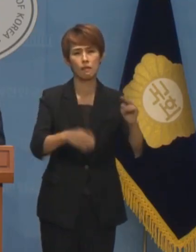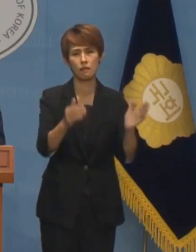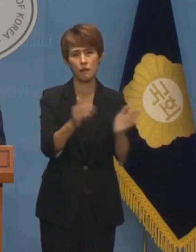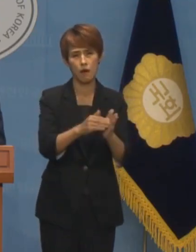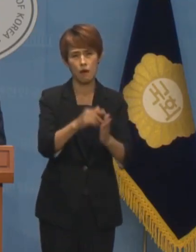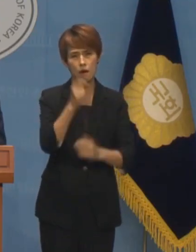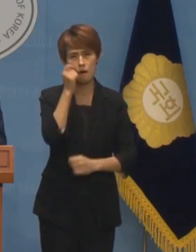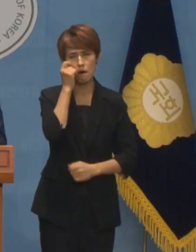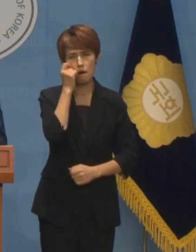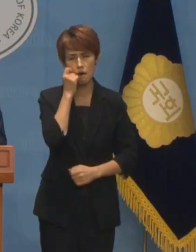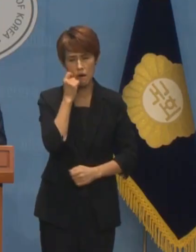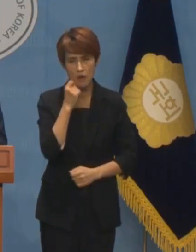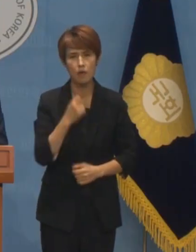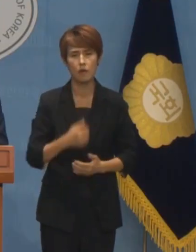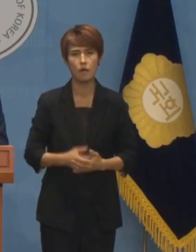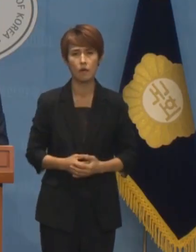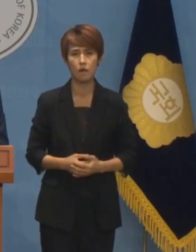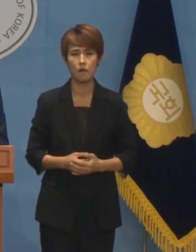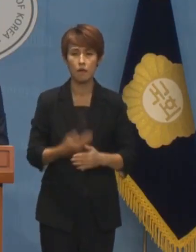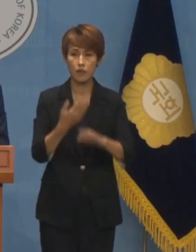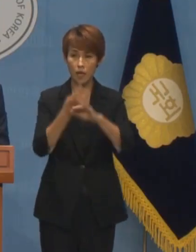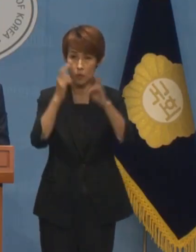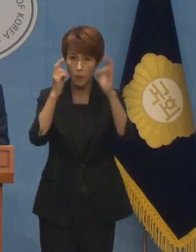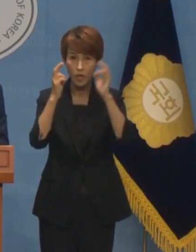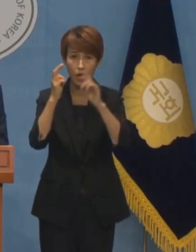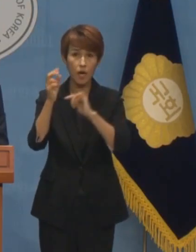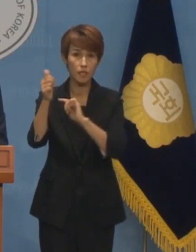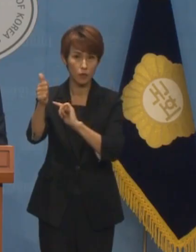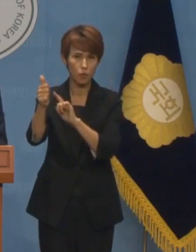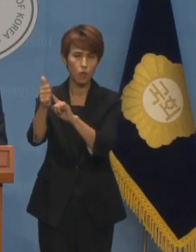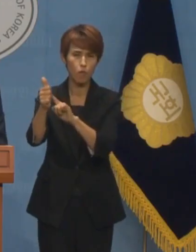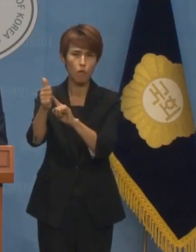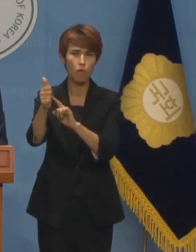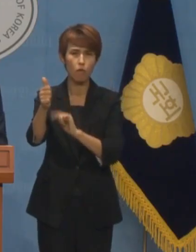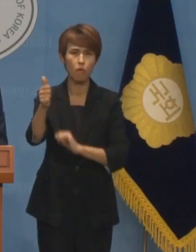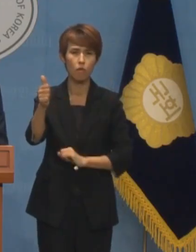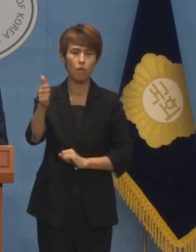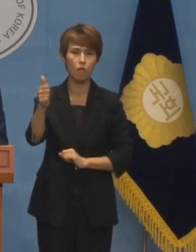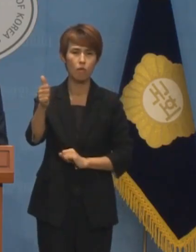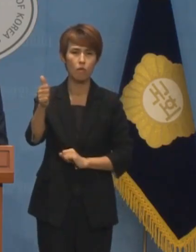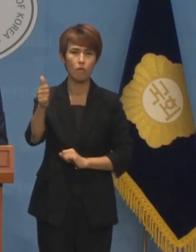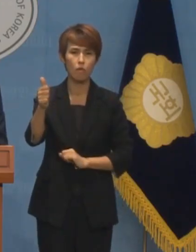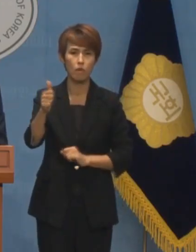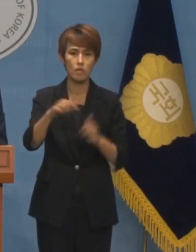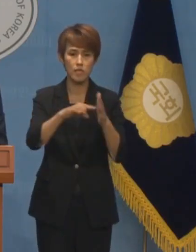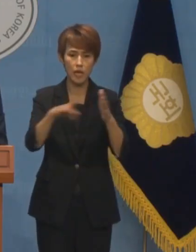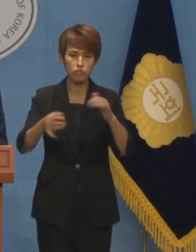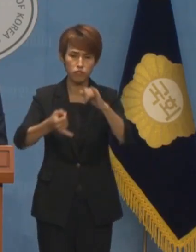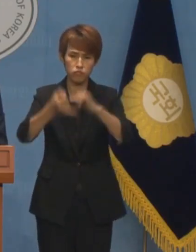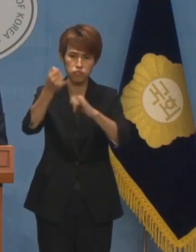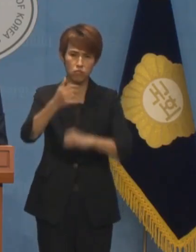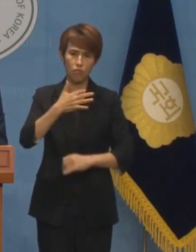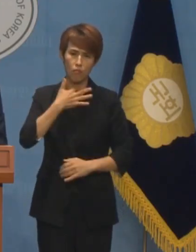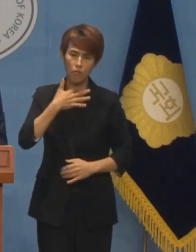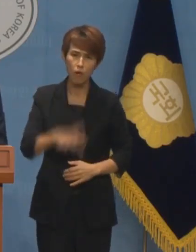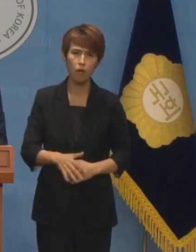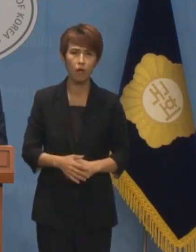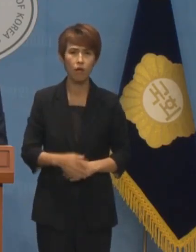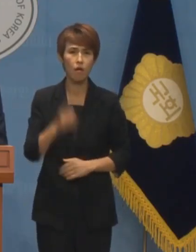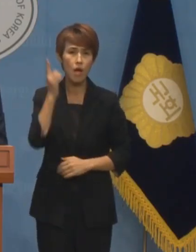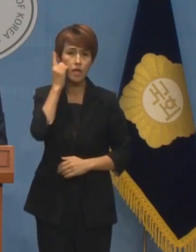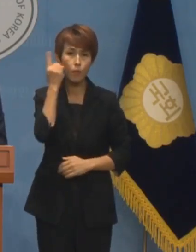울먹였습니다. 다른 업체 대표도 살면서 단 한 번도 세금 연체한 적 없고